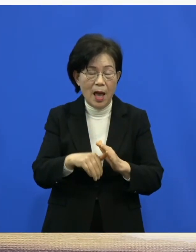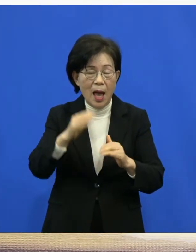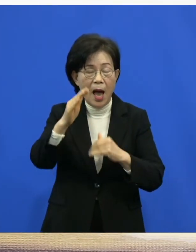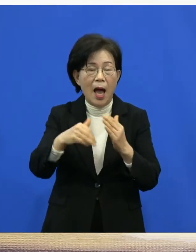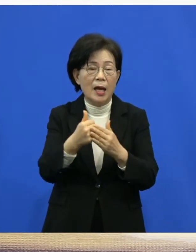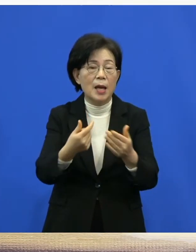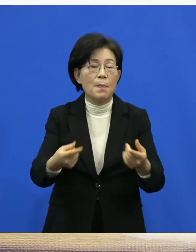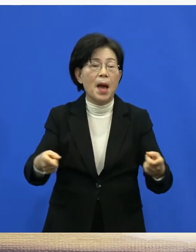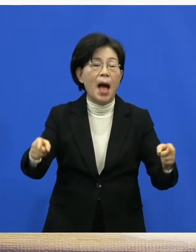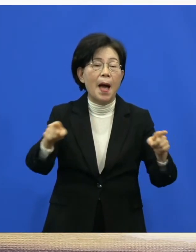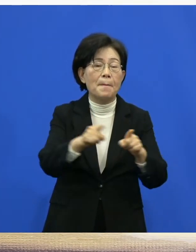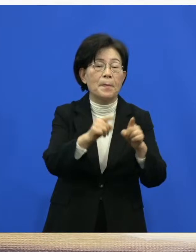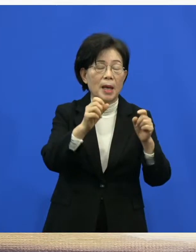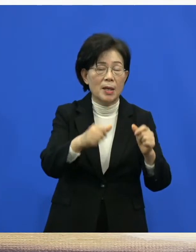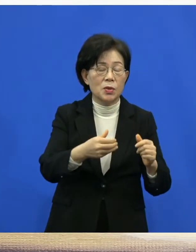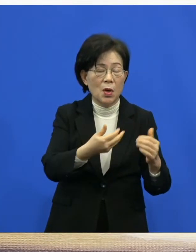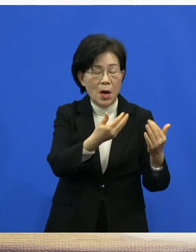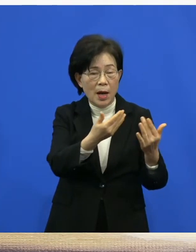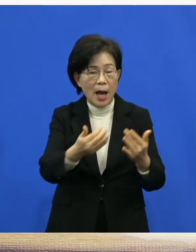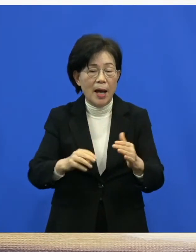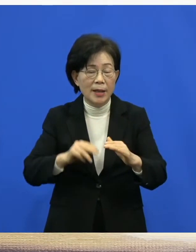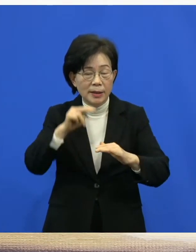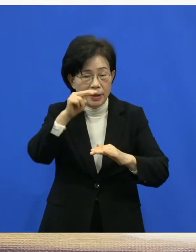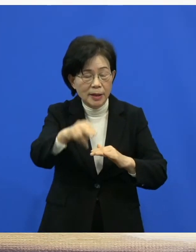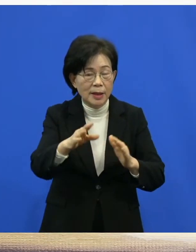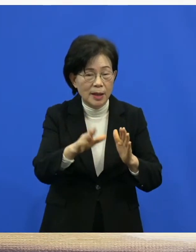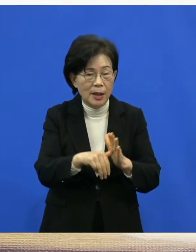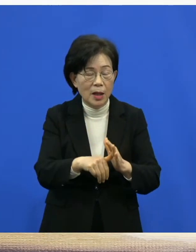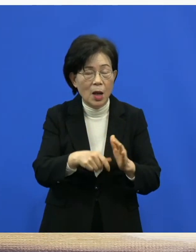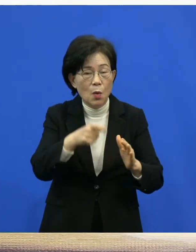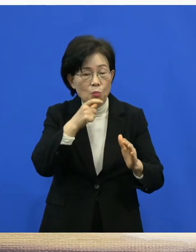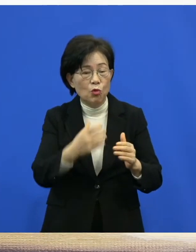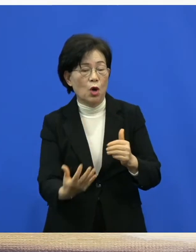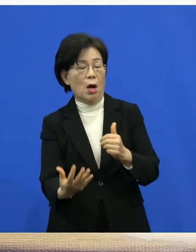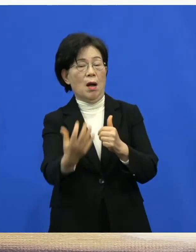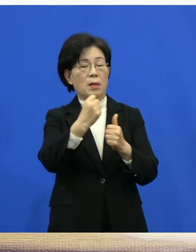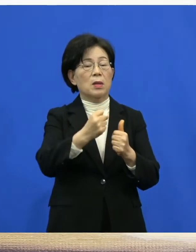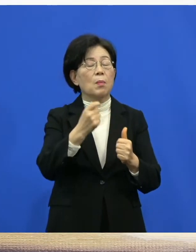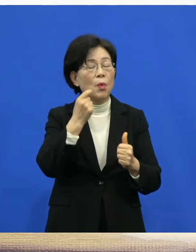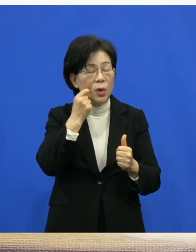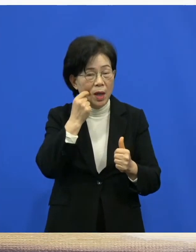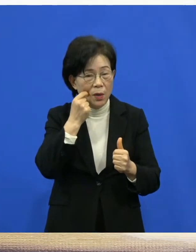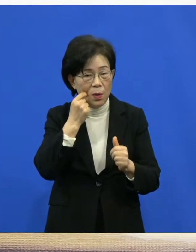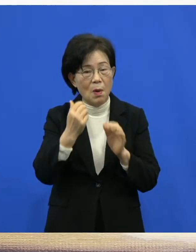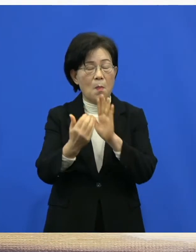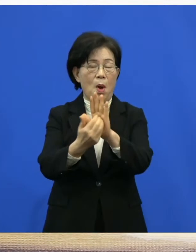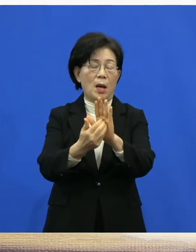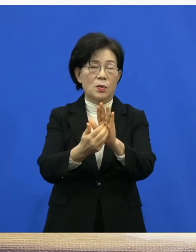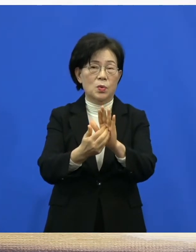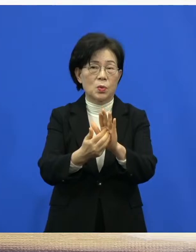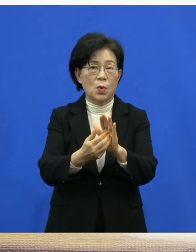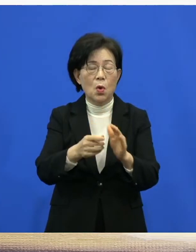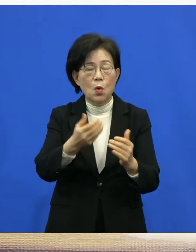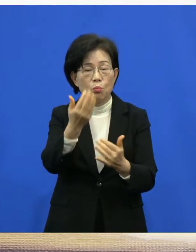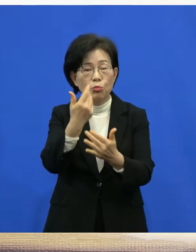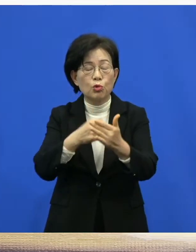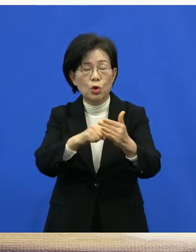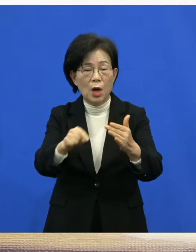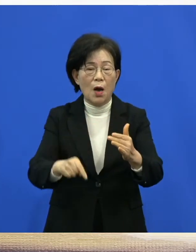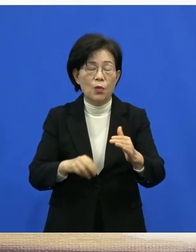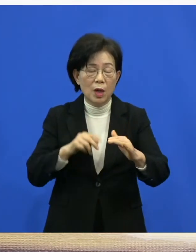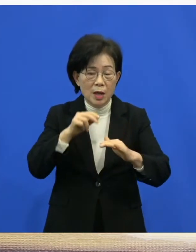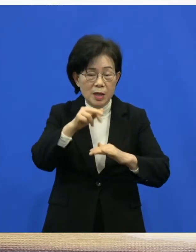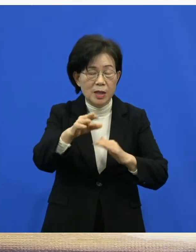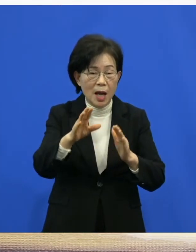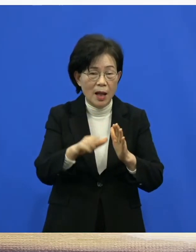것이요 강을 건널 때에 물이 너를 침몰하지 못할 것이며 내가 불 가운데로